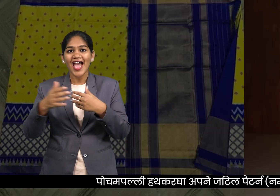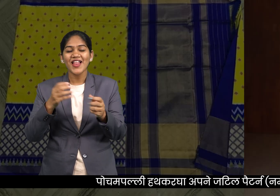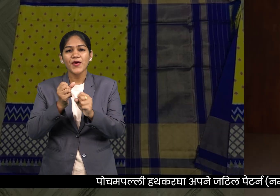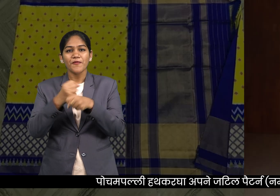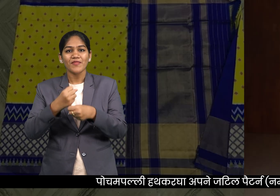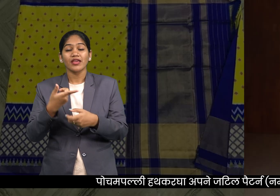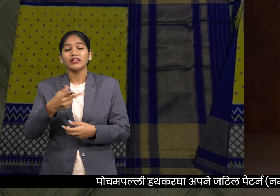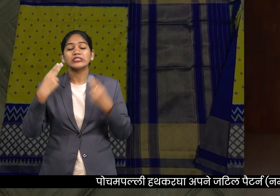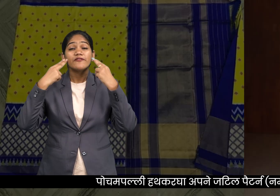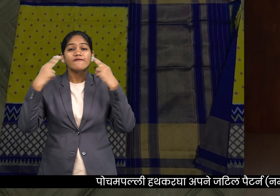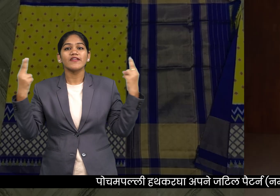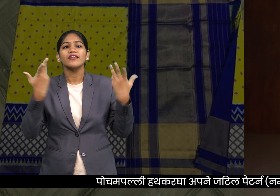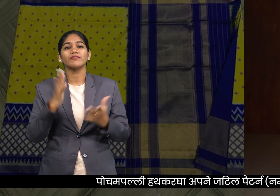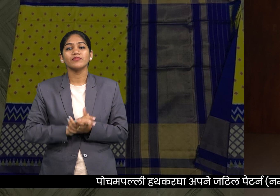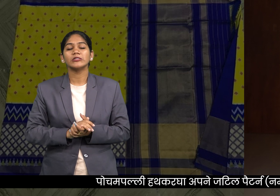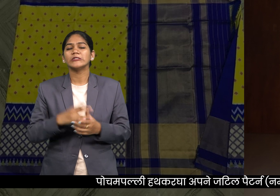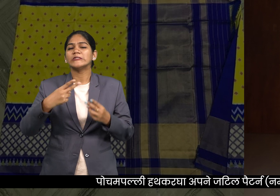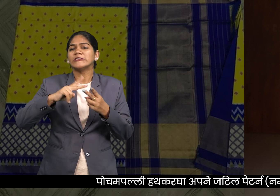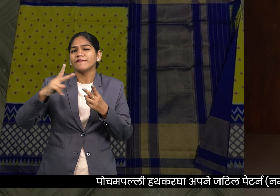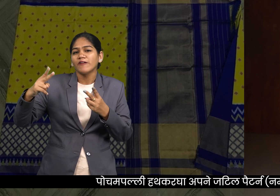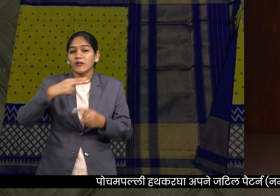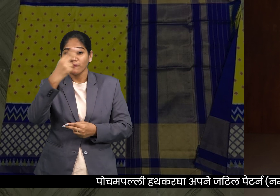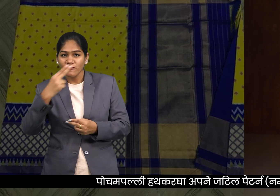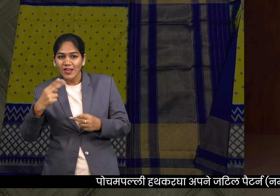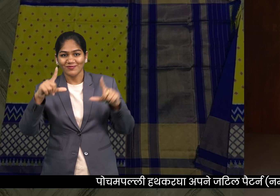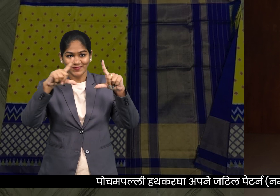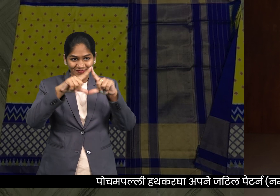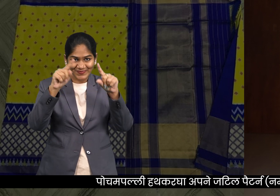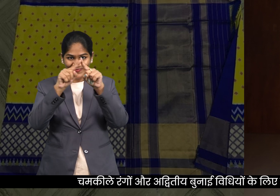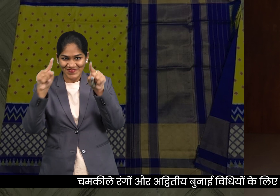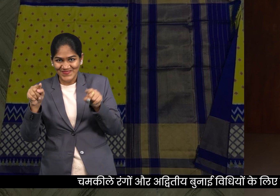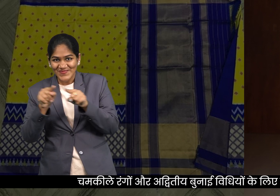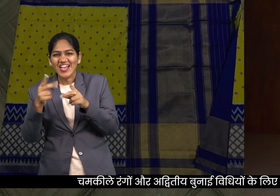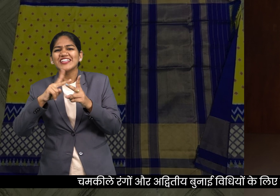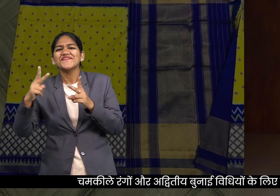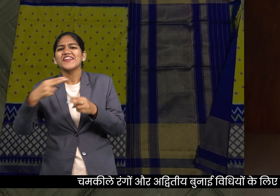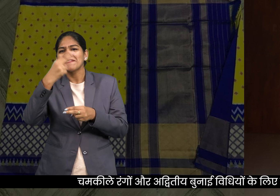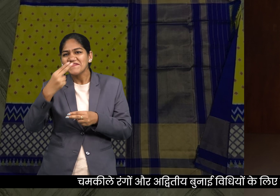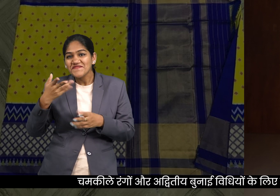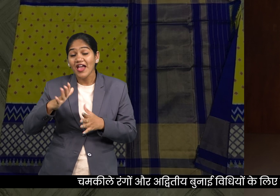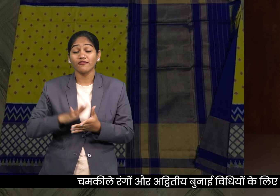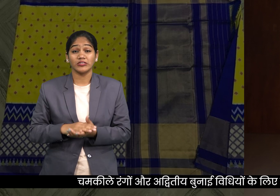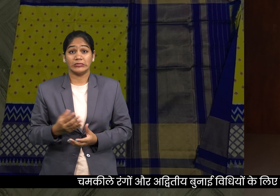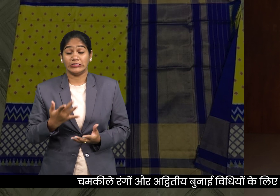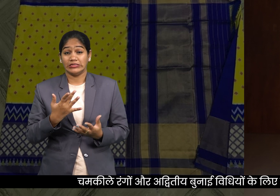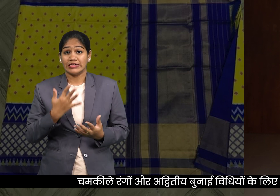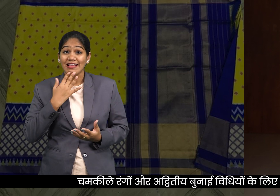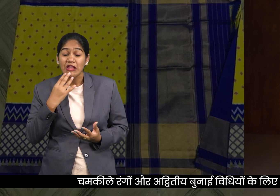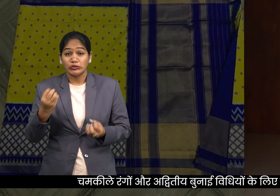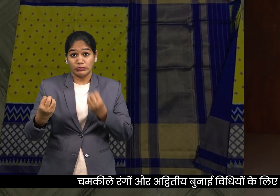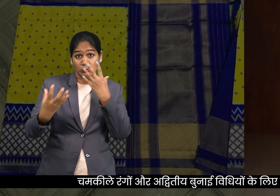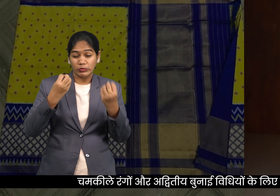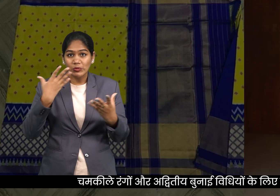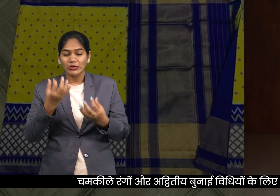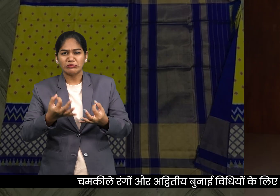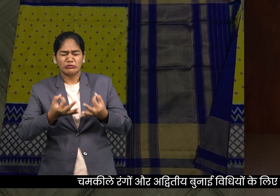पोचमपल्ली हस्तकरघा अपने जटिल पैटर्न यानी नमूने, चमकीले रंगों और अद्वितीय बुनाई